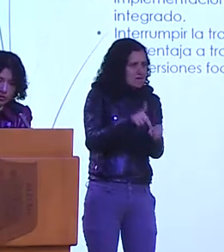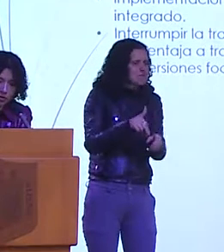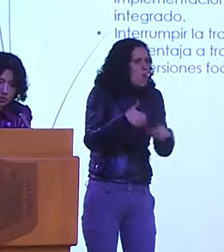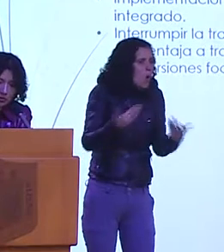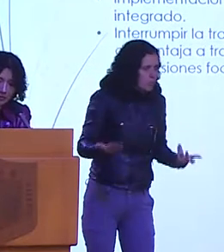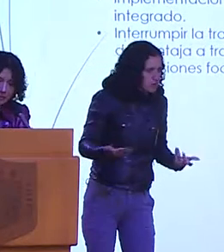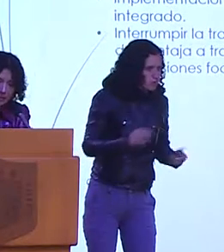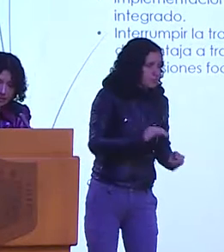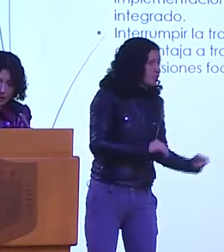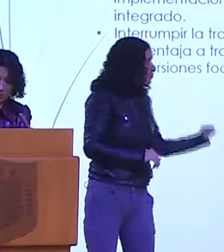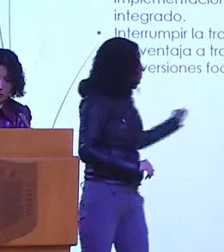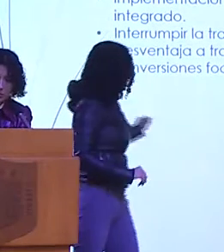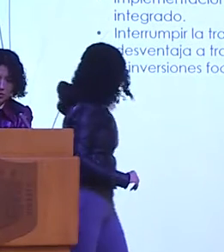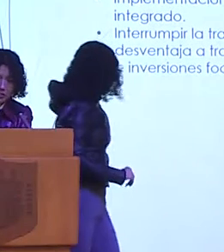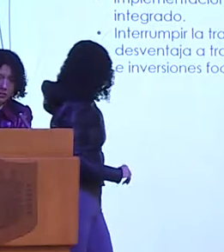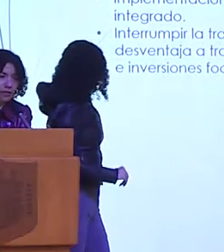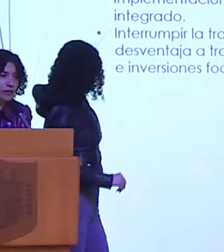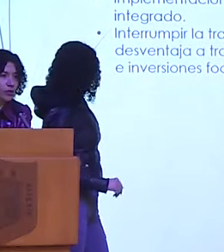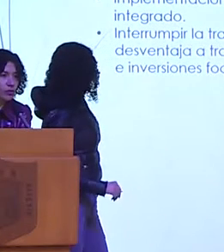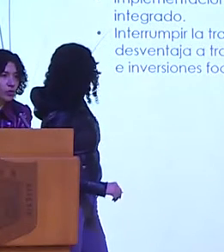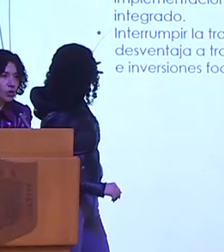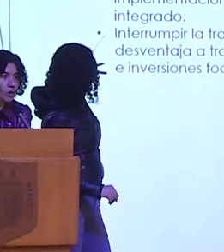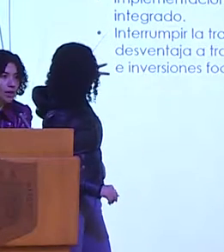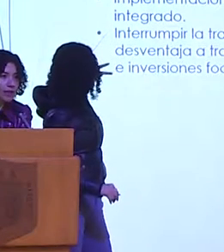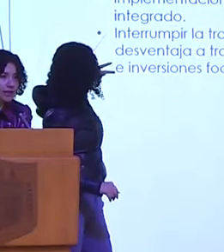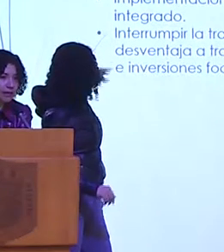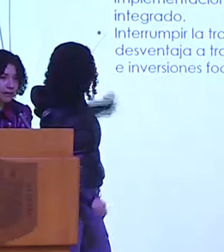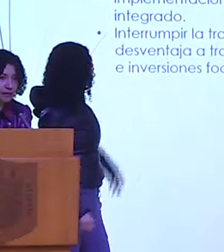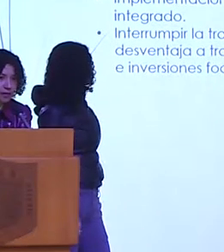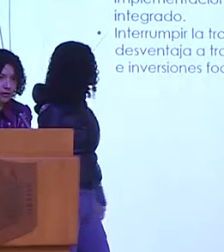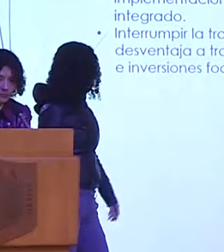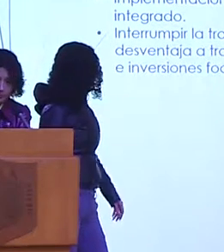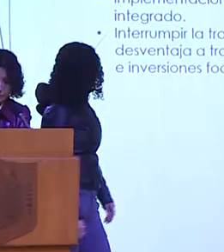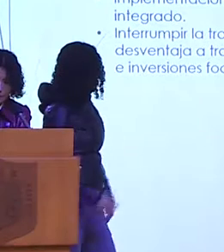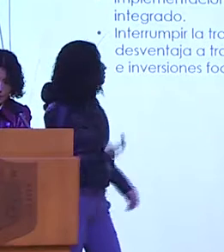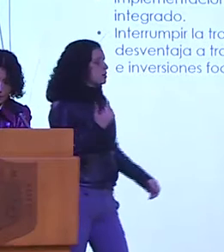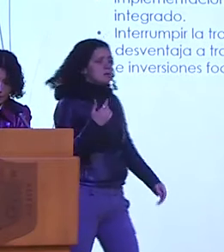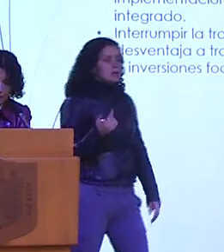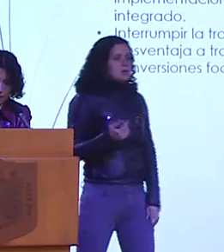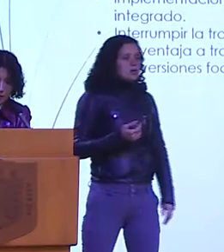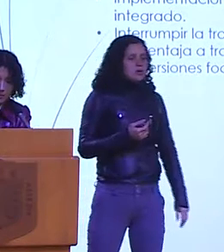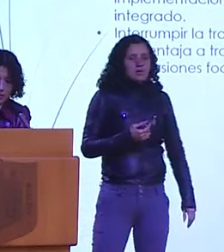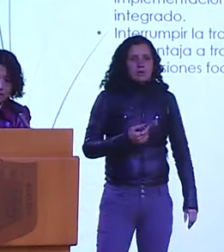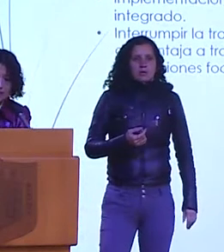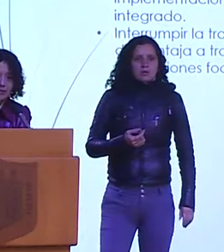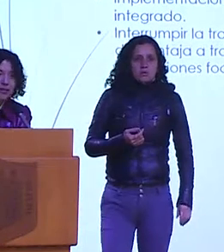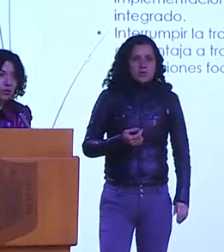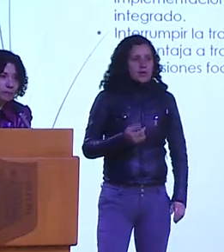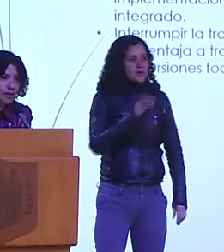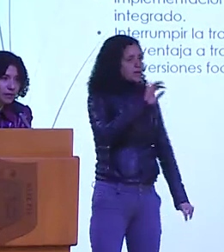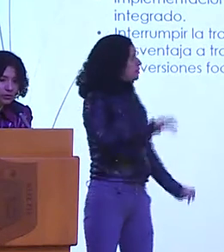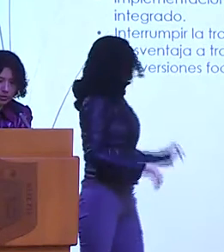Implementando, el otro punto es implementando los proyectos de desarrollo local integral. También interrumpiendo